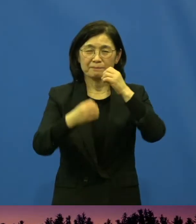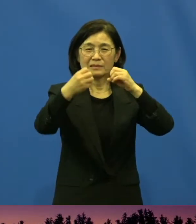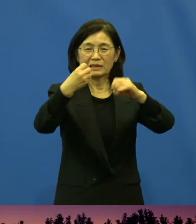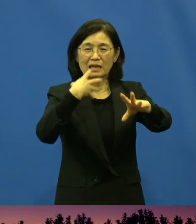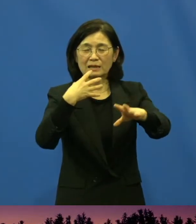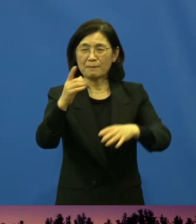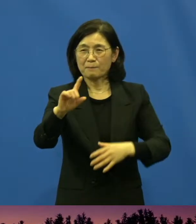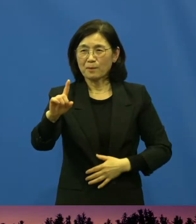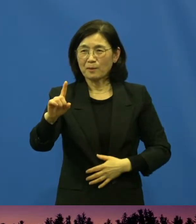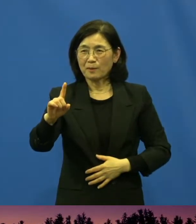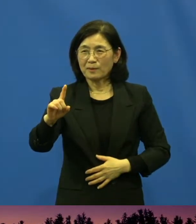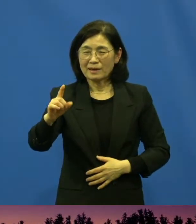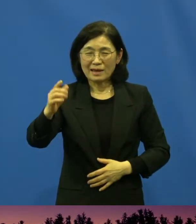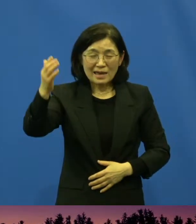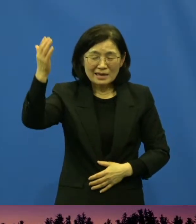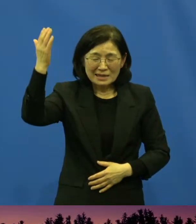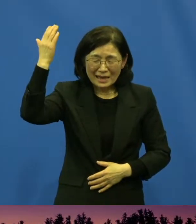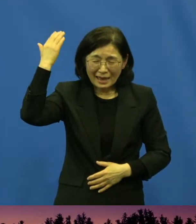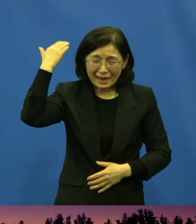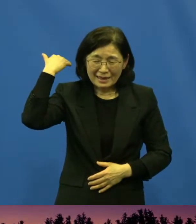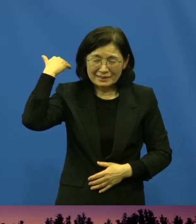주님 말이라고 하십니까?